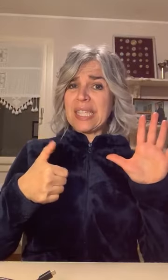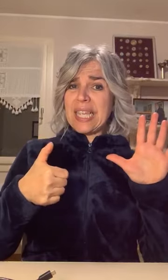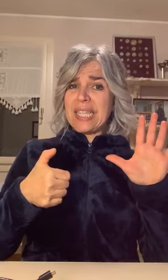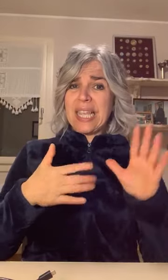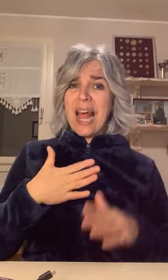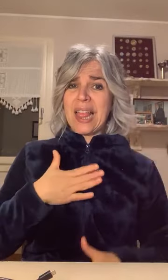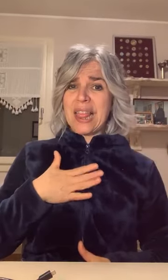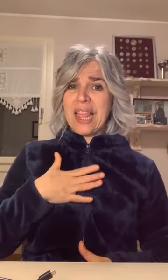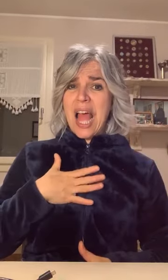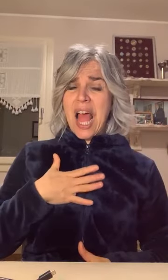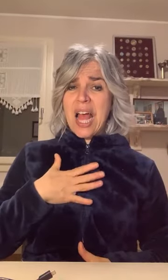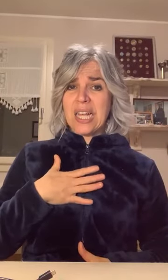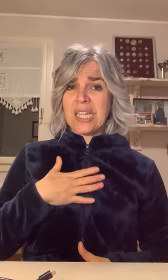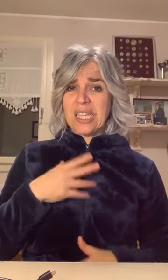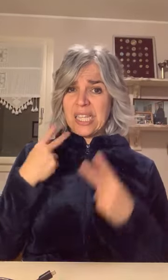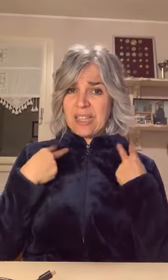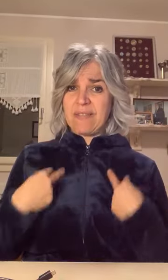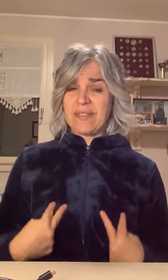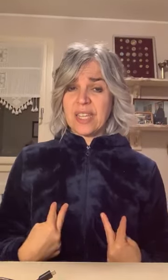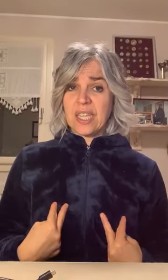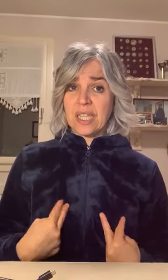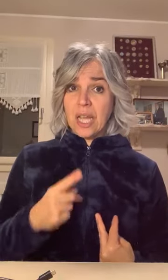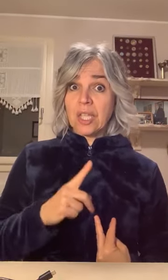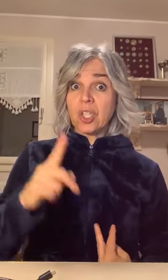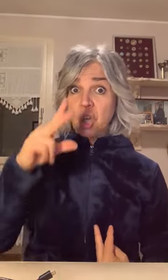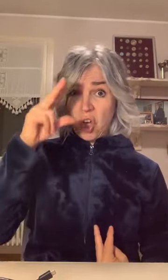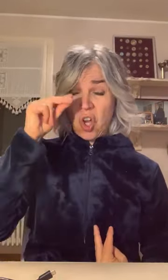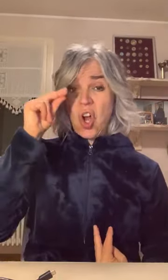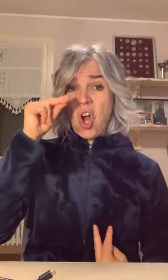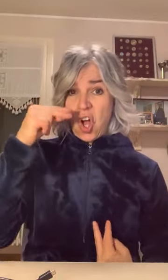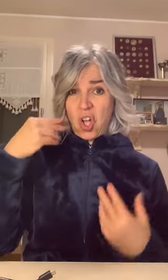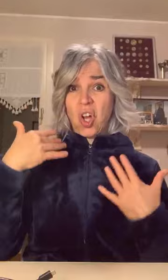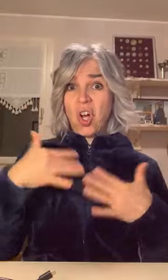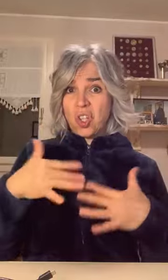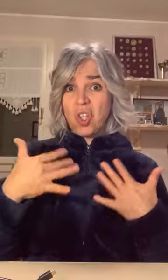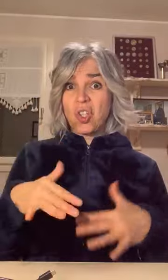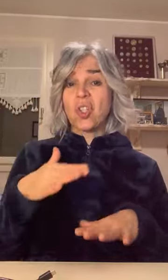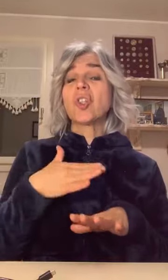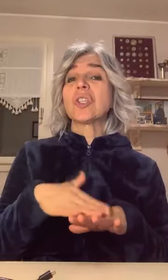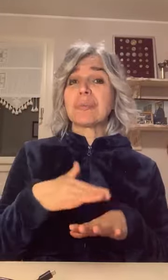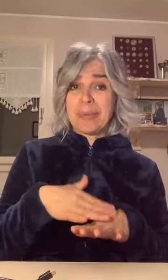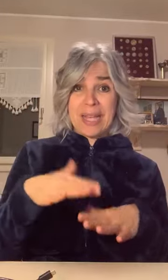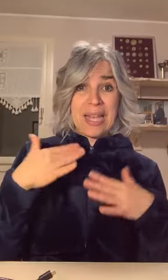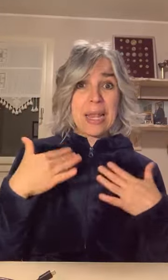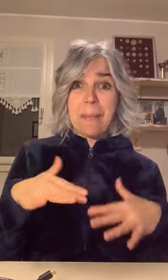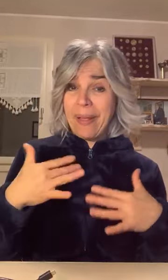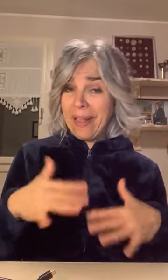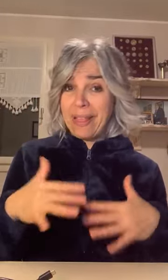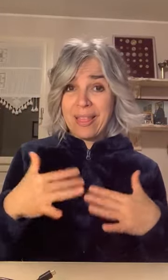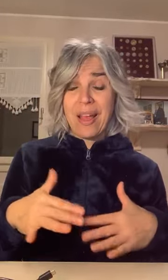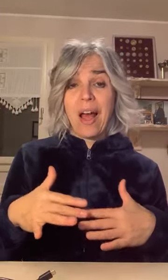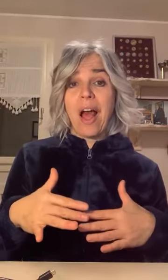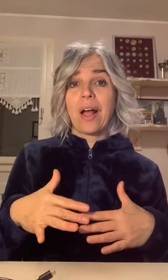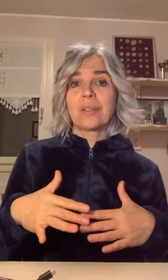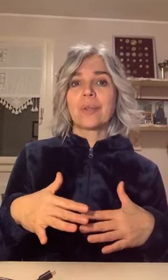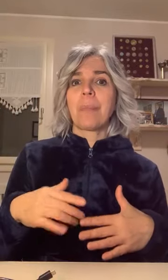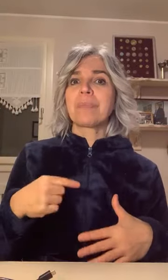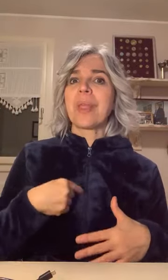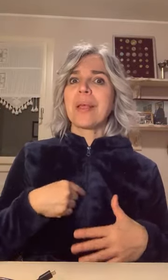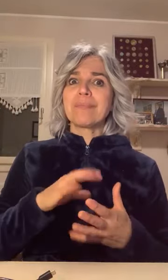nella mia vita, nel mio cuore, io l'ho conosciuto, ho sperimentato il Signore all'età di 14 anni. Che cosa vuol